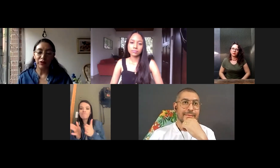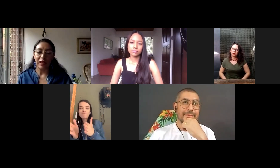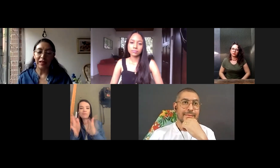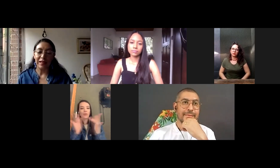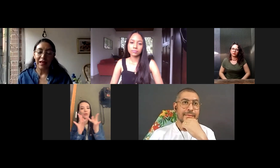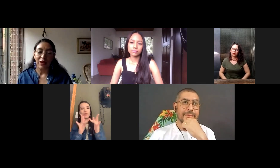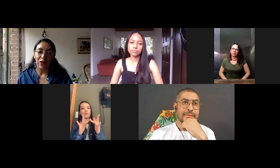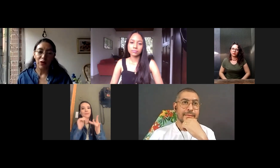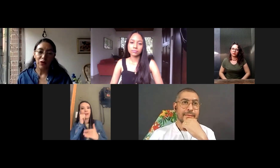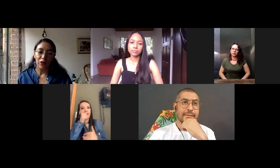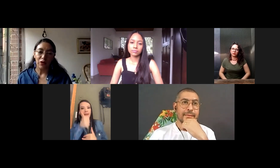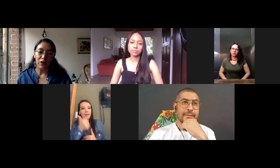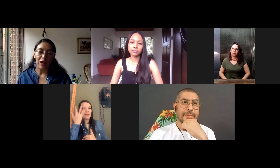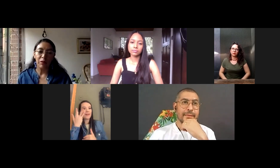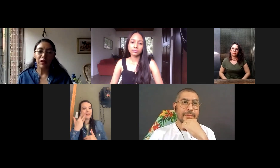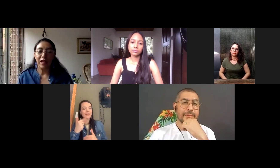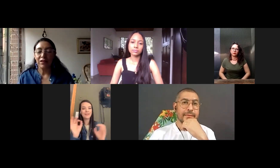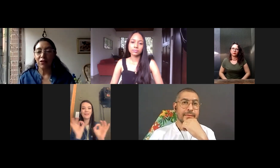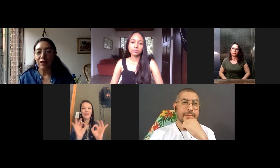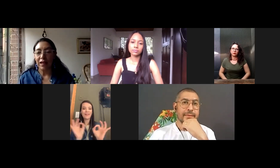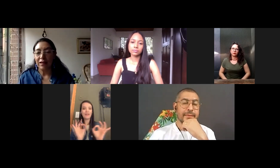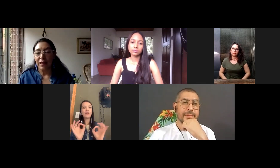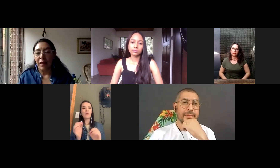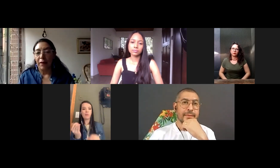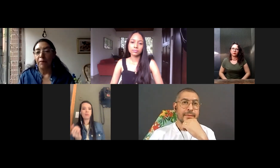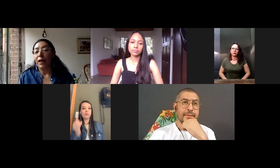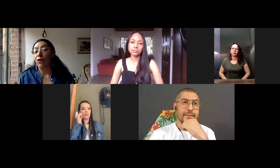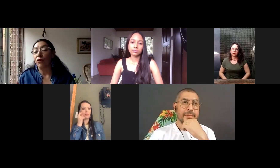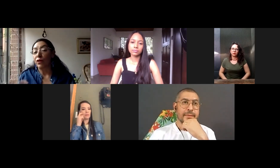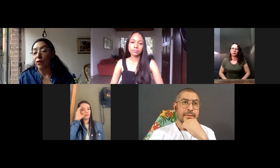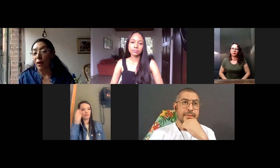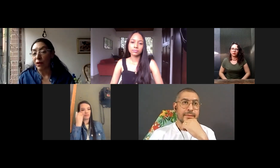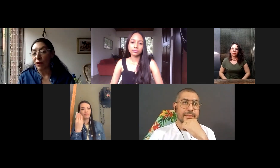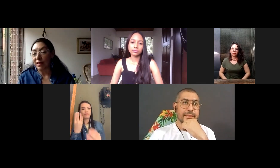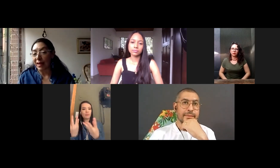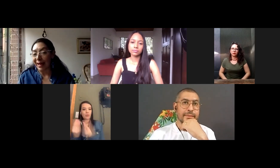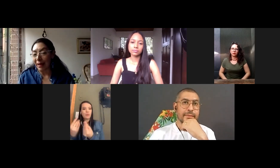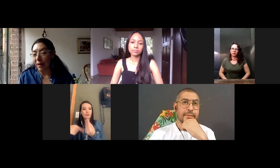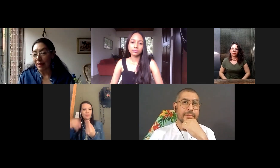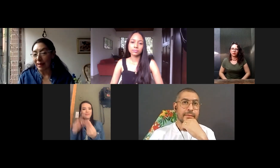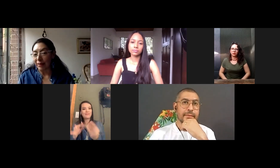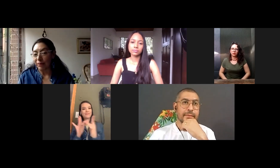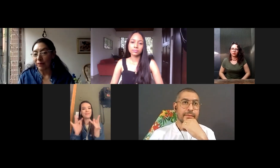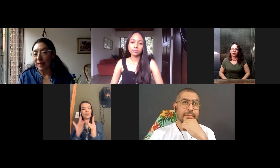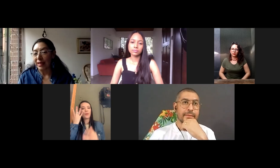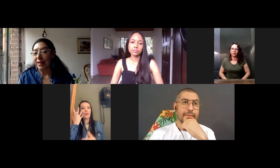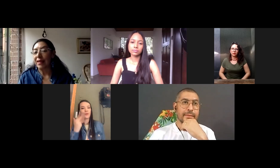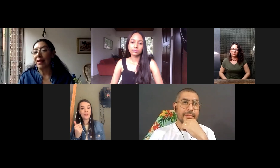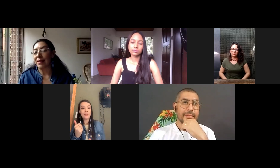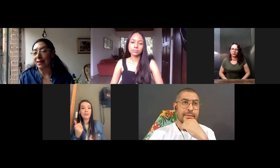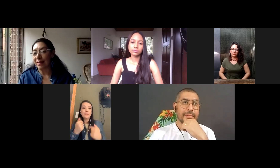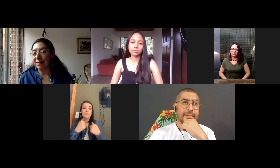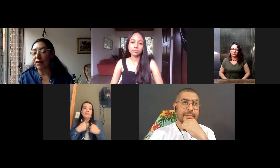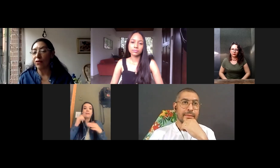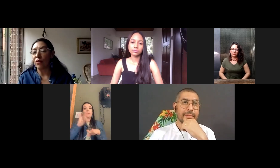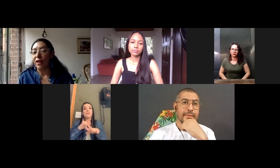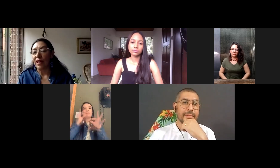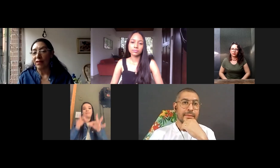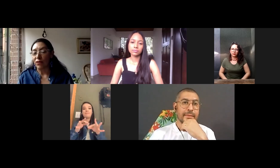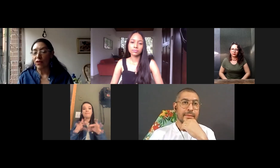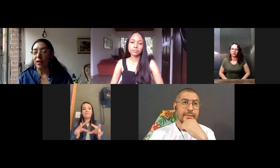tienen ustedes, con la comunidad sorda, pero nuestro camino va a ser la gramática. Y en ese